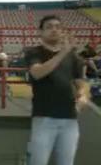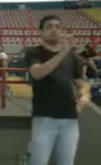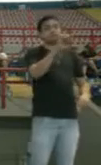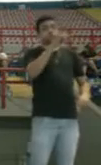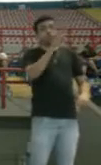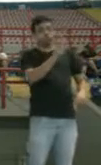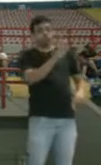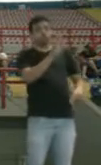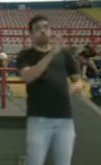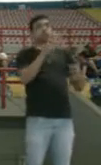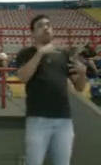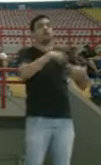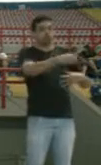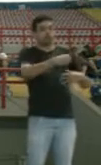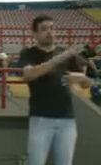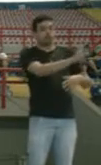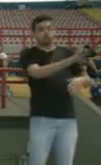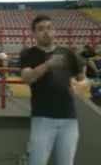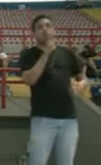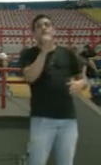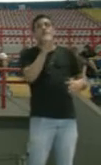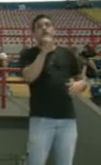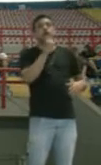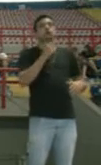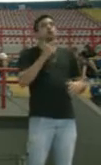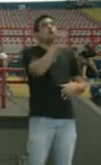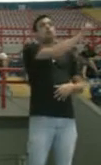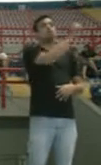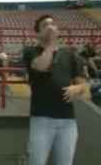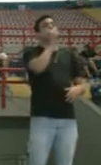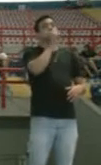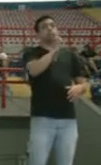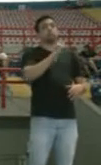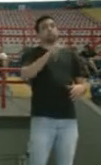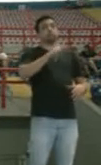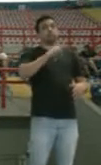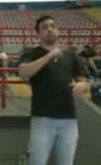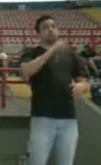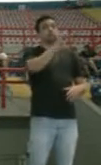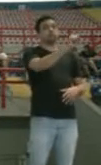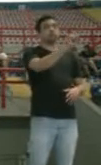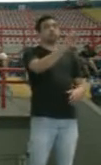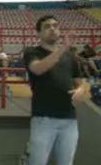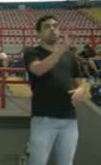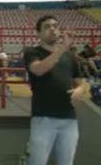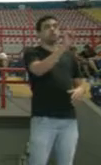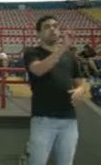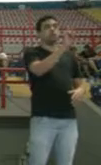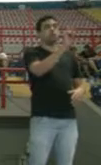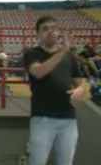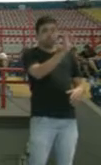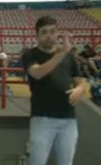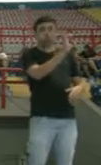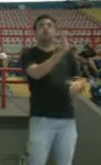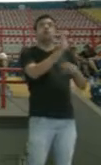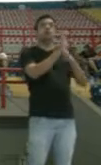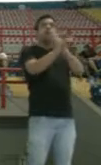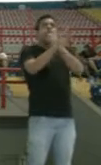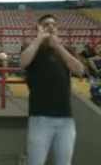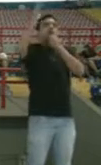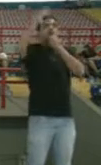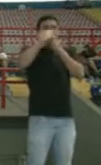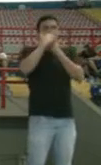saiu, não deixou herdeiros, assumiu uma outra dinastia chamada Stuart. E essa dinastia Stuart